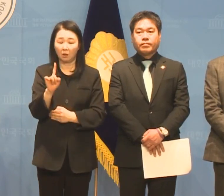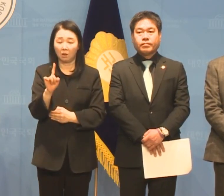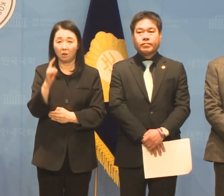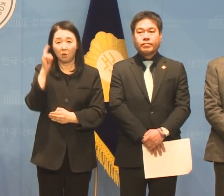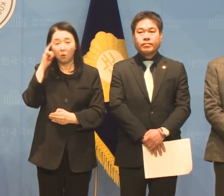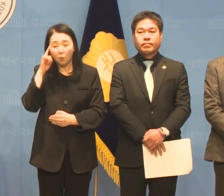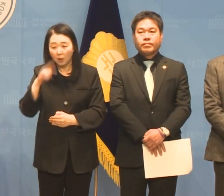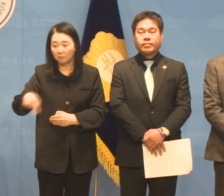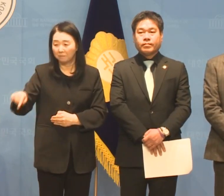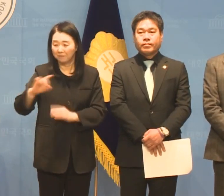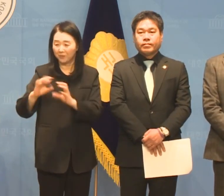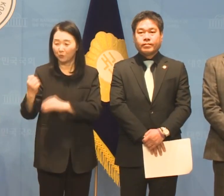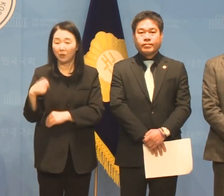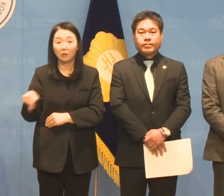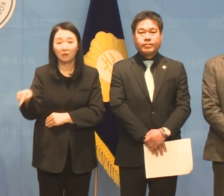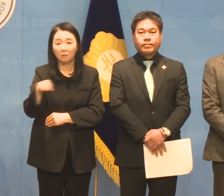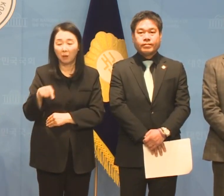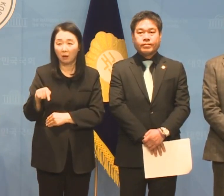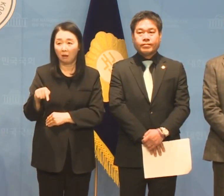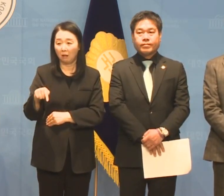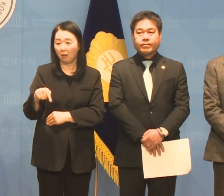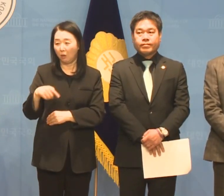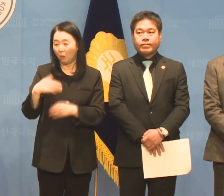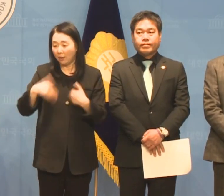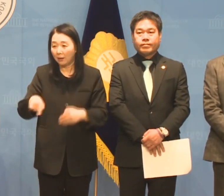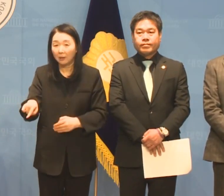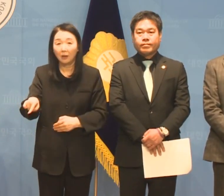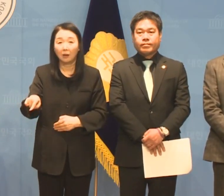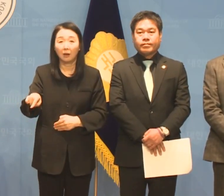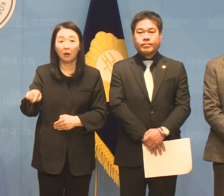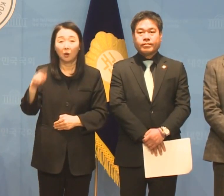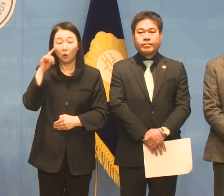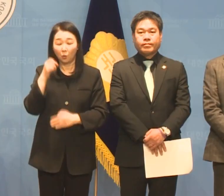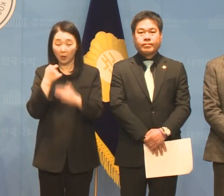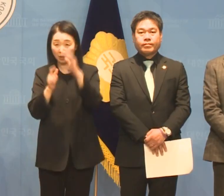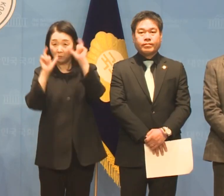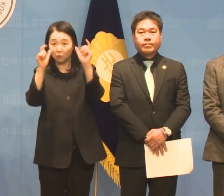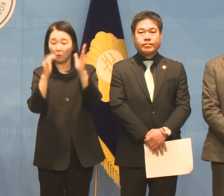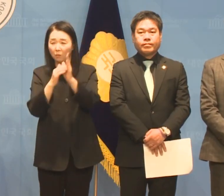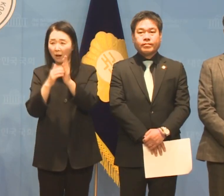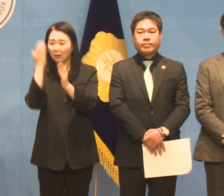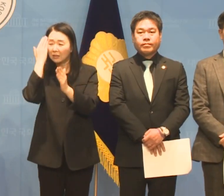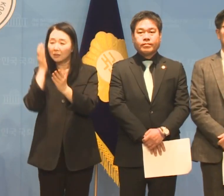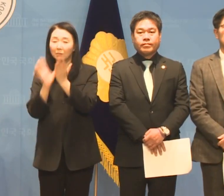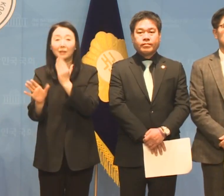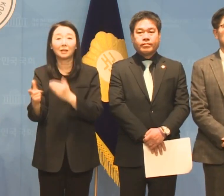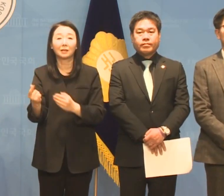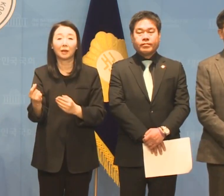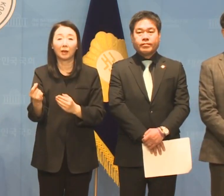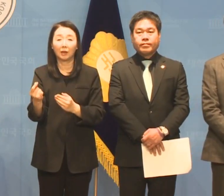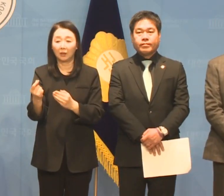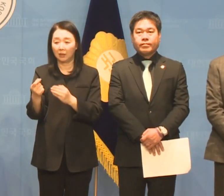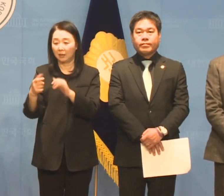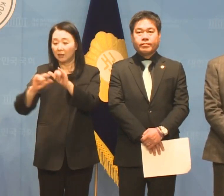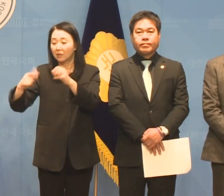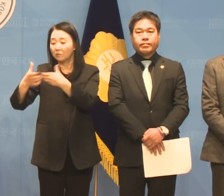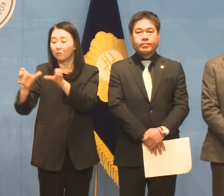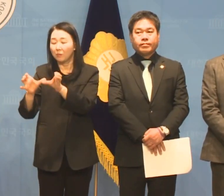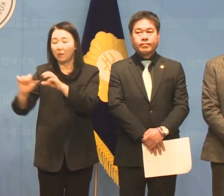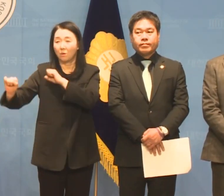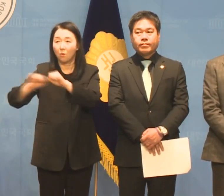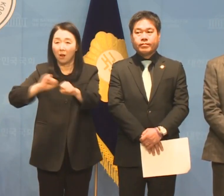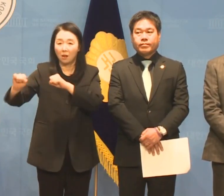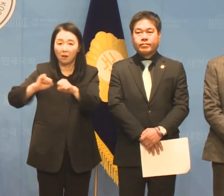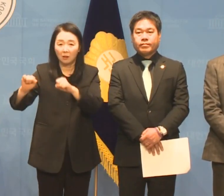조그라들었고 자신들도 초라했던 당연하죠. 상식적으로 말이 안 되는 계엄을 선포했으니까요. 그랬던 극우 일부 세력들이 지금 활개를